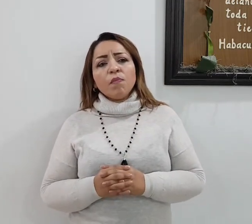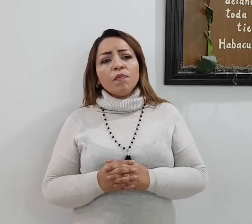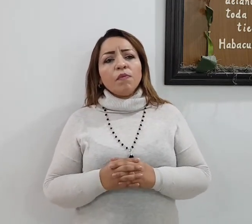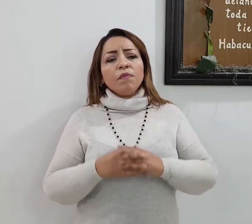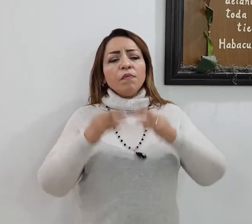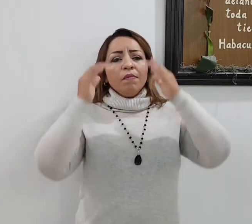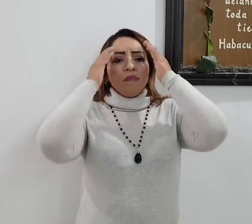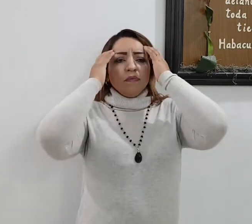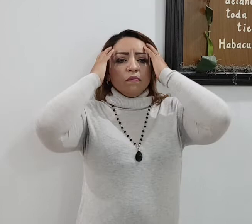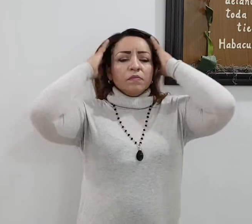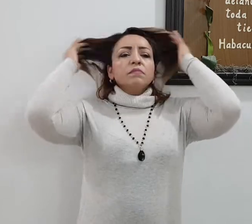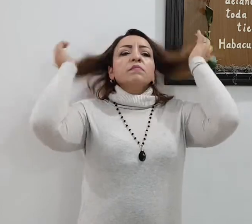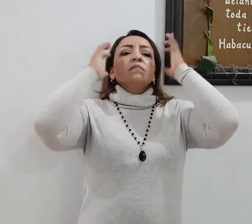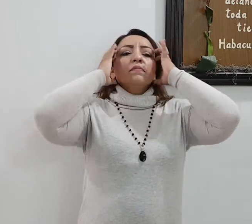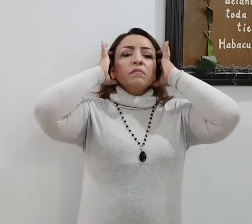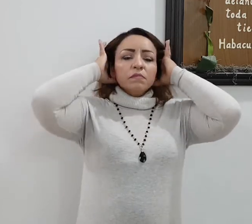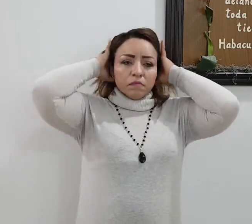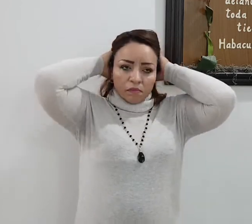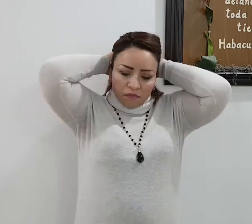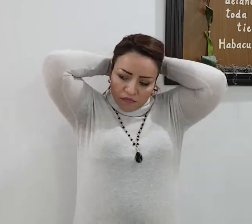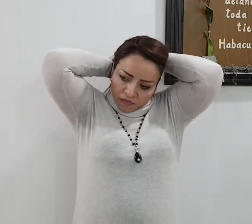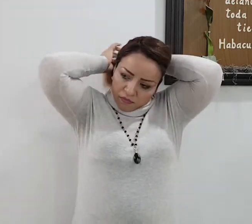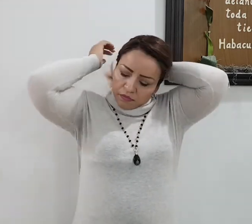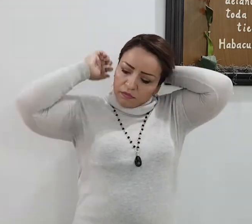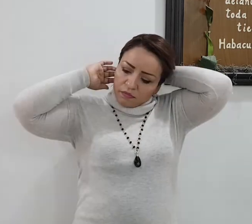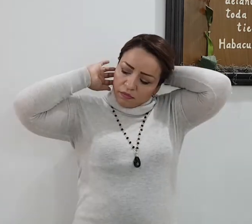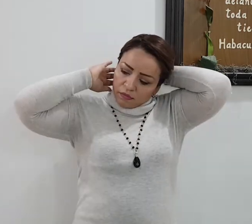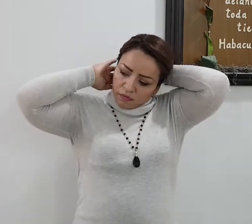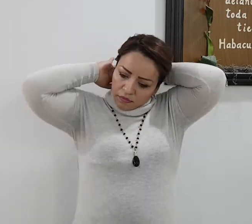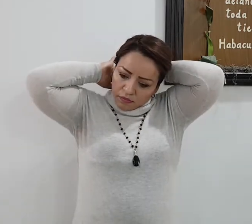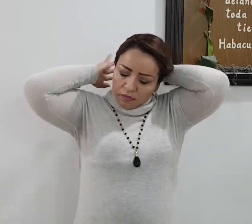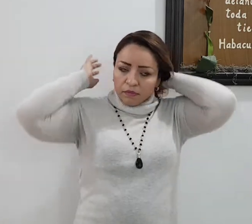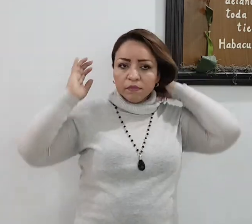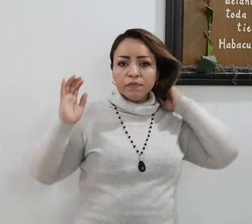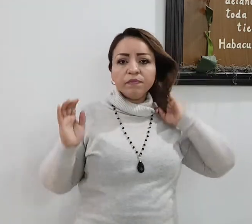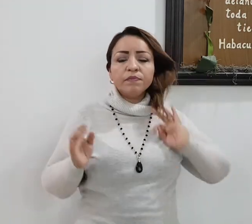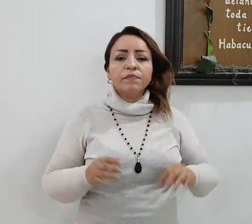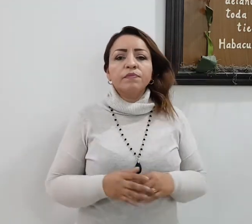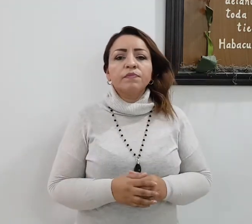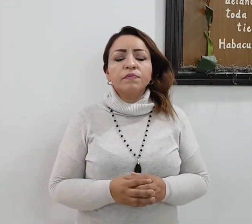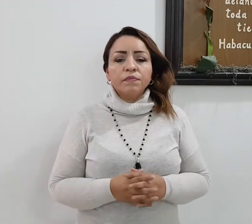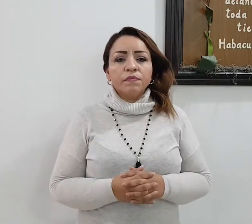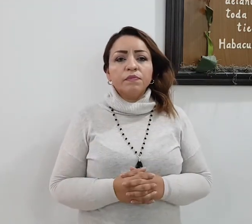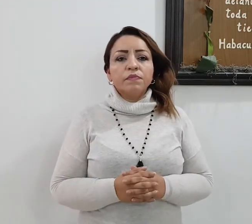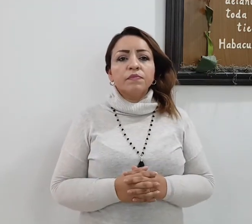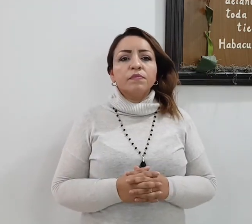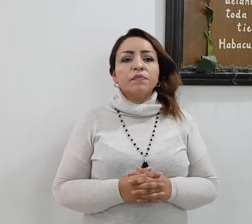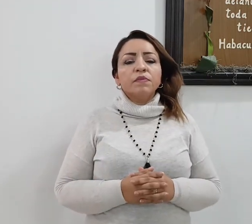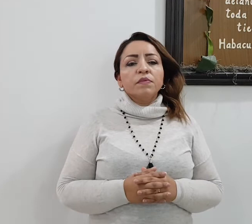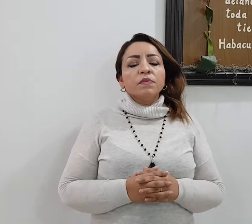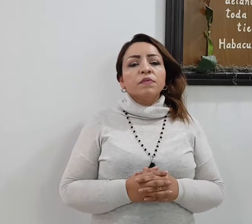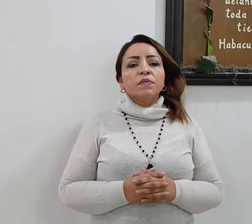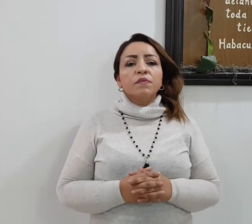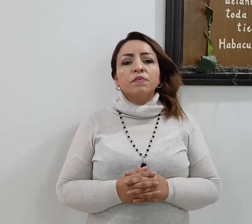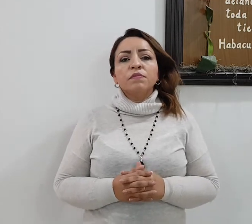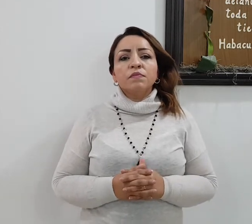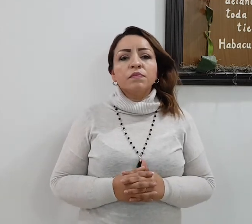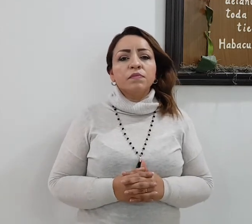La palabra del Señor, cuando encuentro en ella la voz que necesitaba escuchar, llena de paz mi corazón y mis